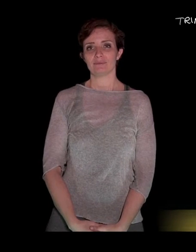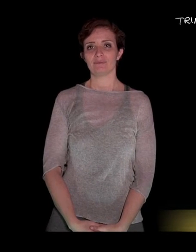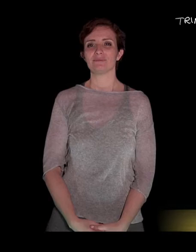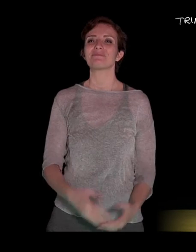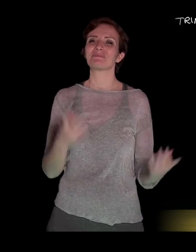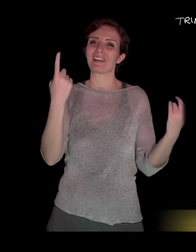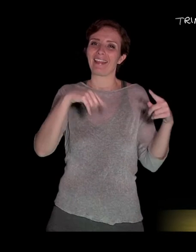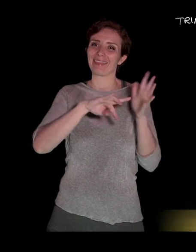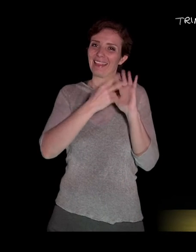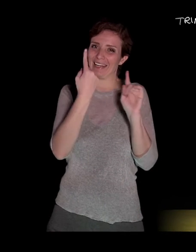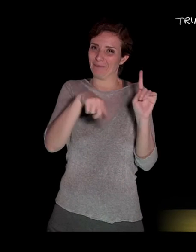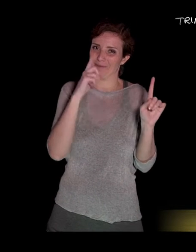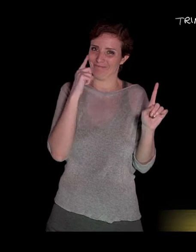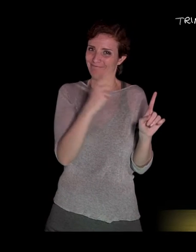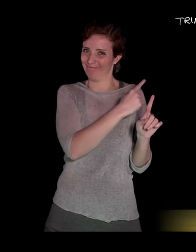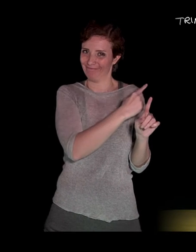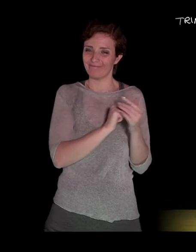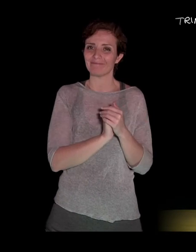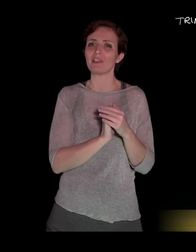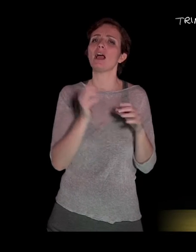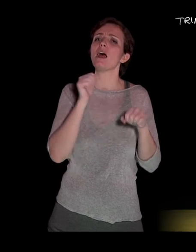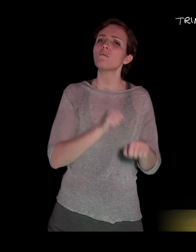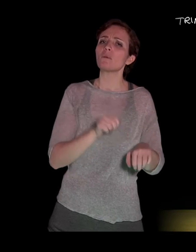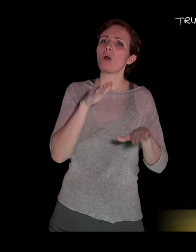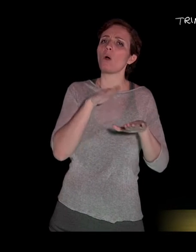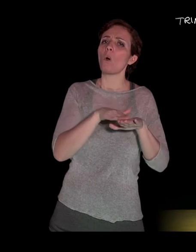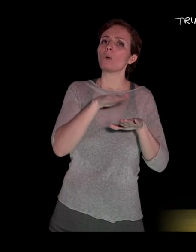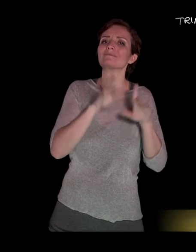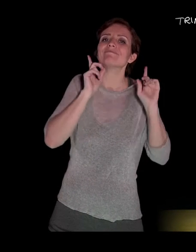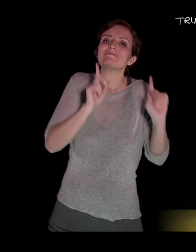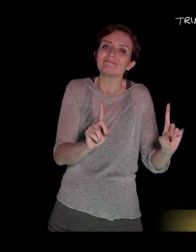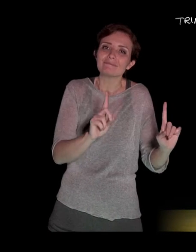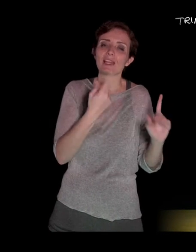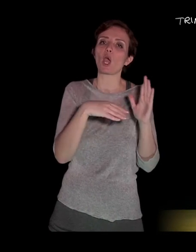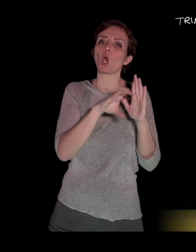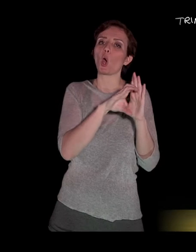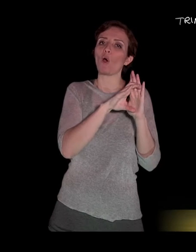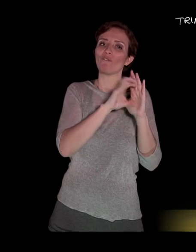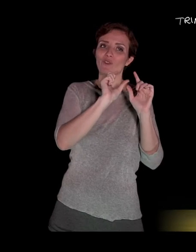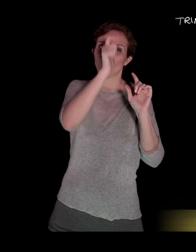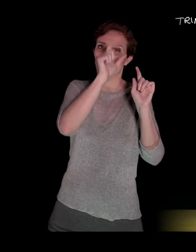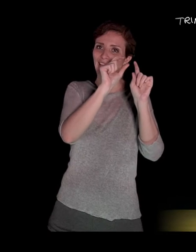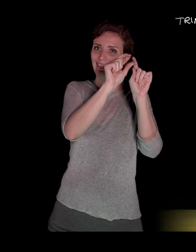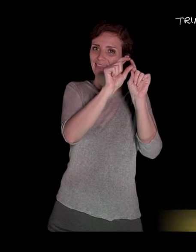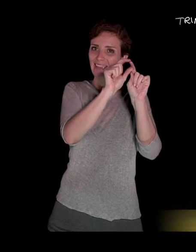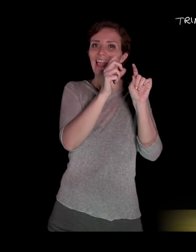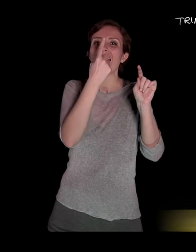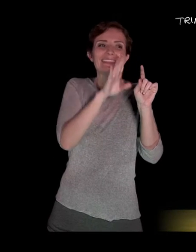grado questa tecnica può essere applicata a seconda che il coefficiente